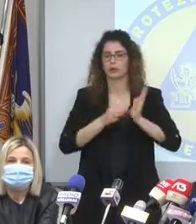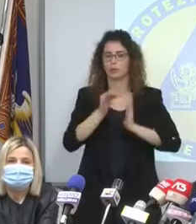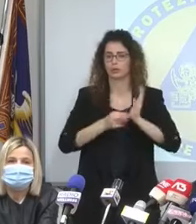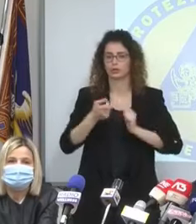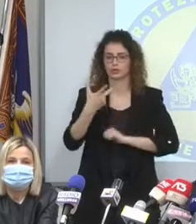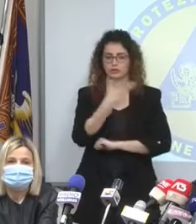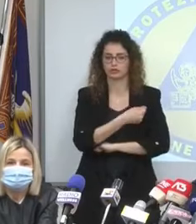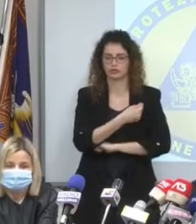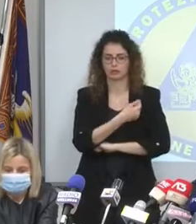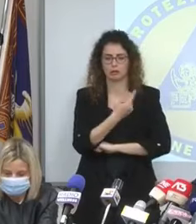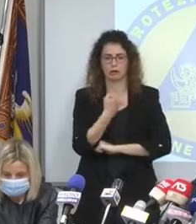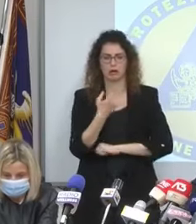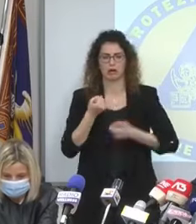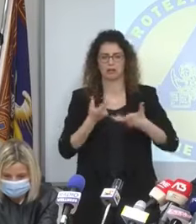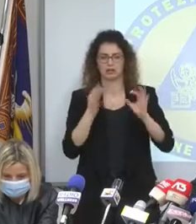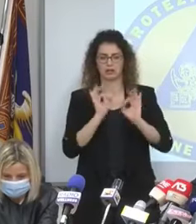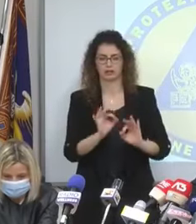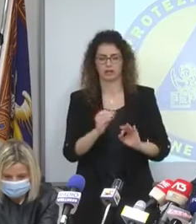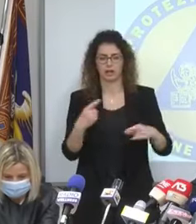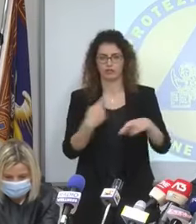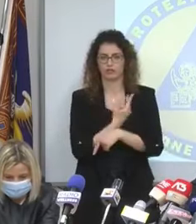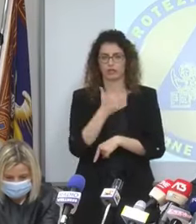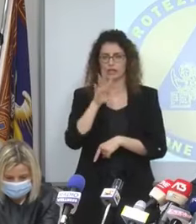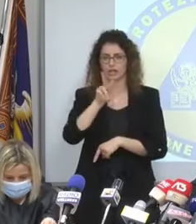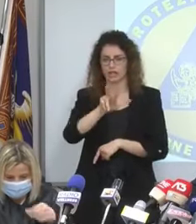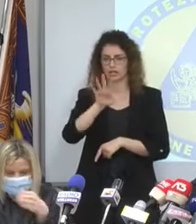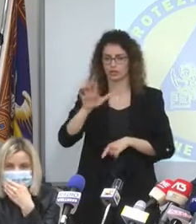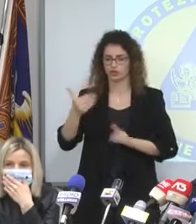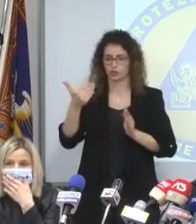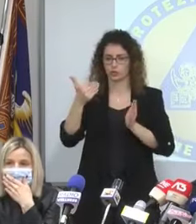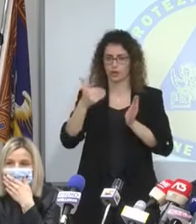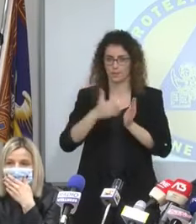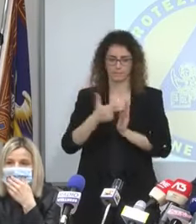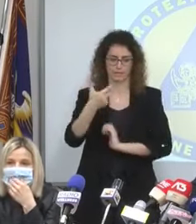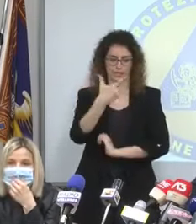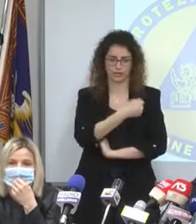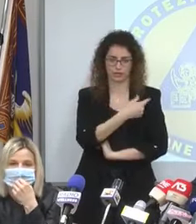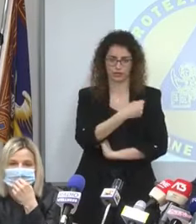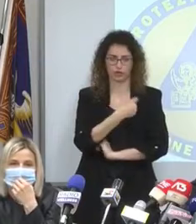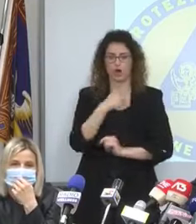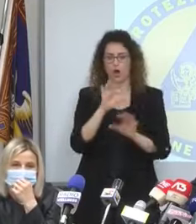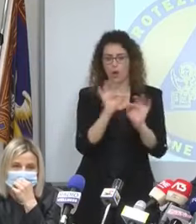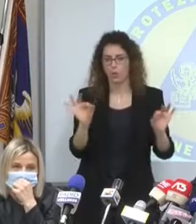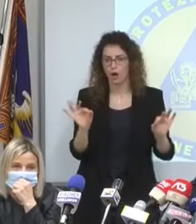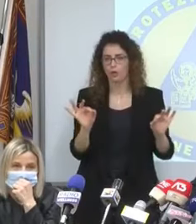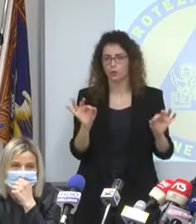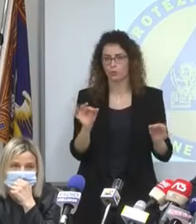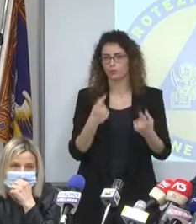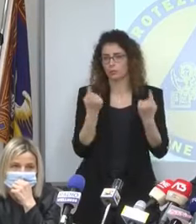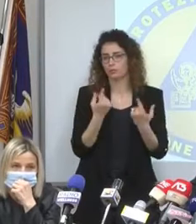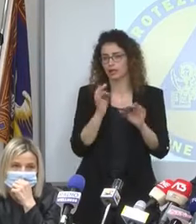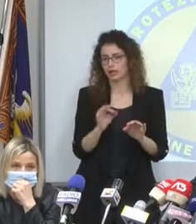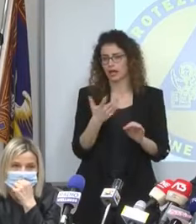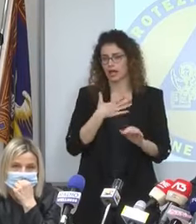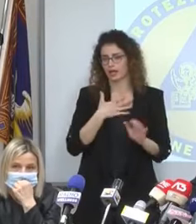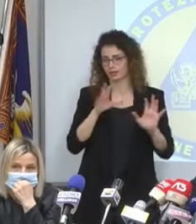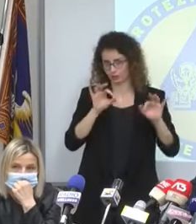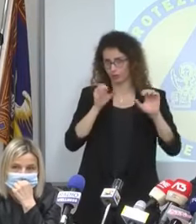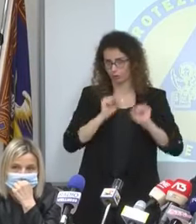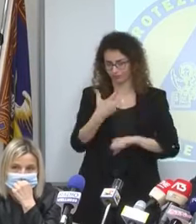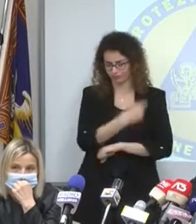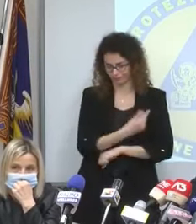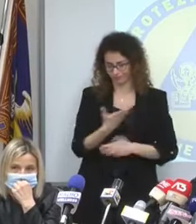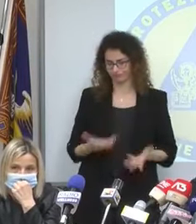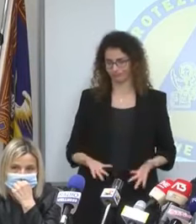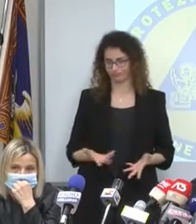noi facciamo 35.000 vaccini al giorno, cioè vuol dire che comunque c'è anche qualcuno che non attende e ha 90 anni e riusciamo a fare,